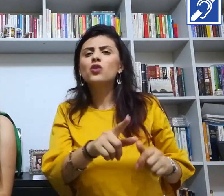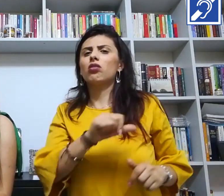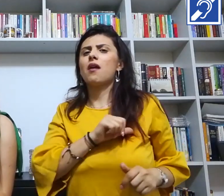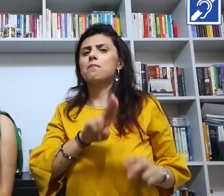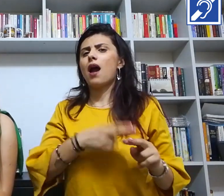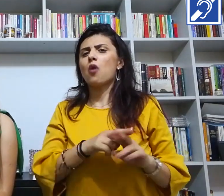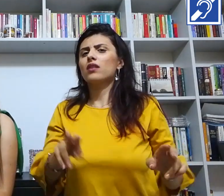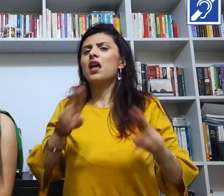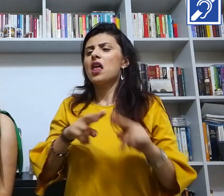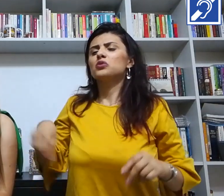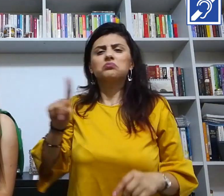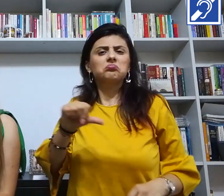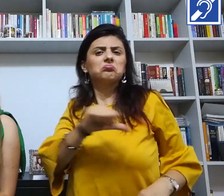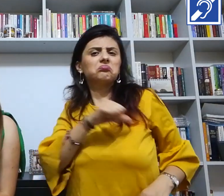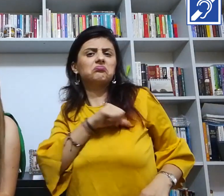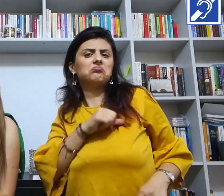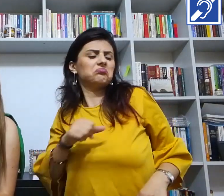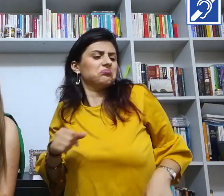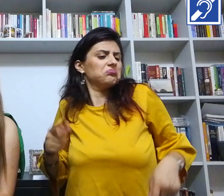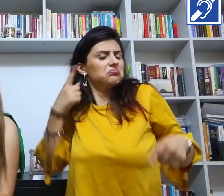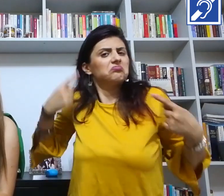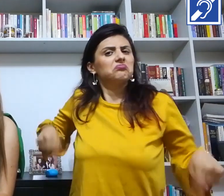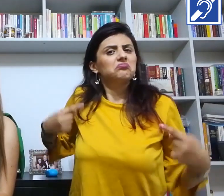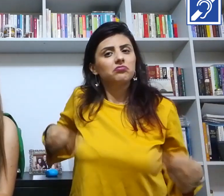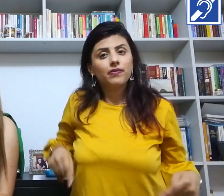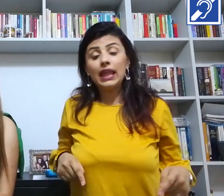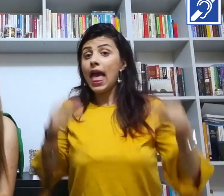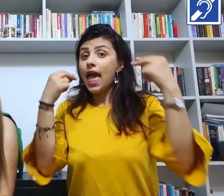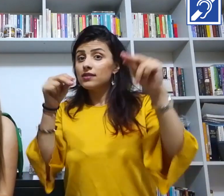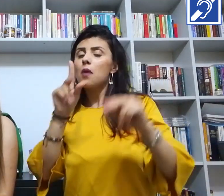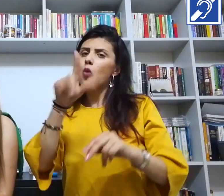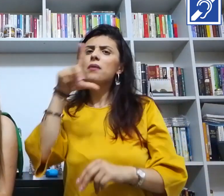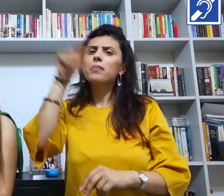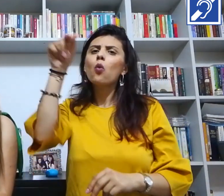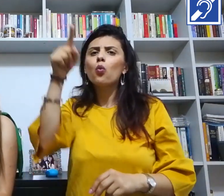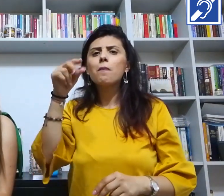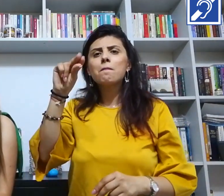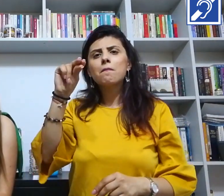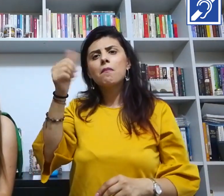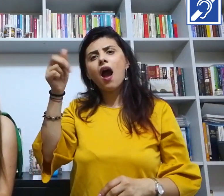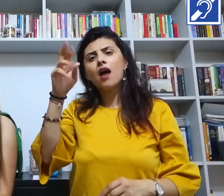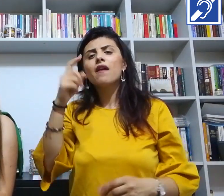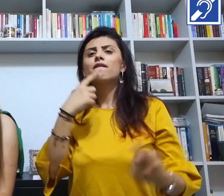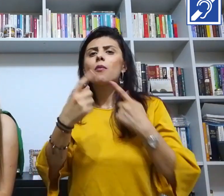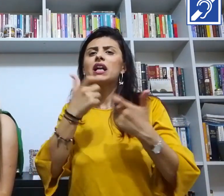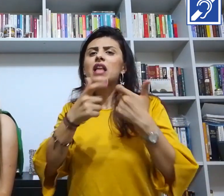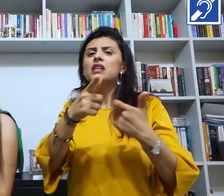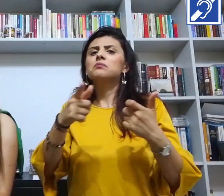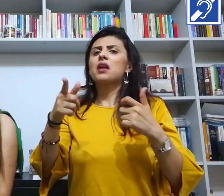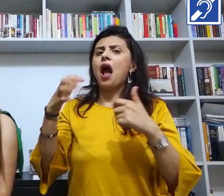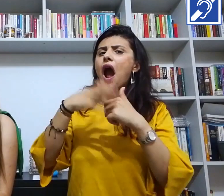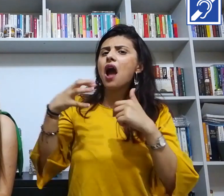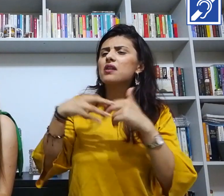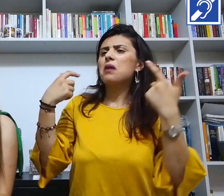mult. De exemplu, poate să meargă într-un parc și să vorbească numai despre dinozauri, fără să